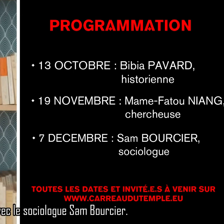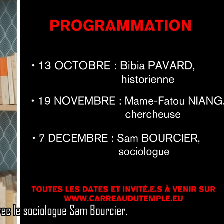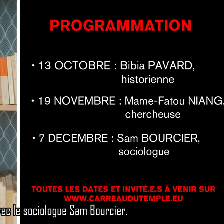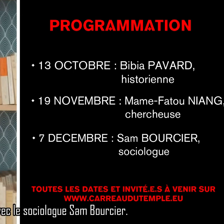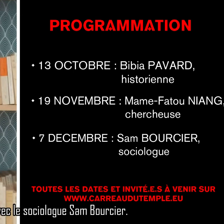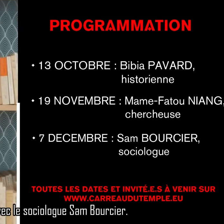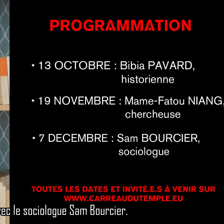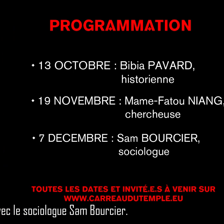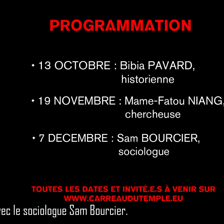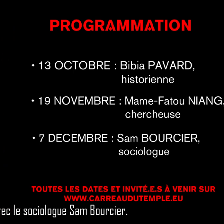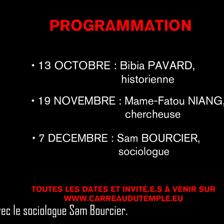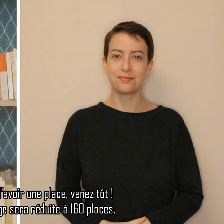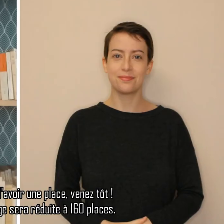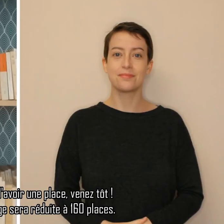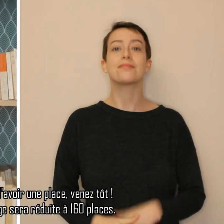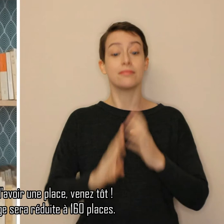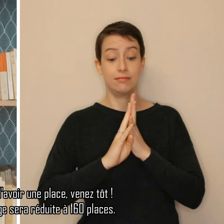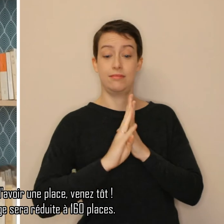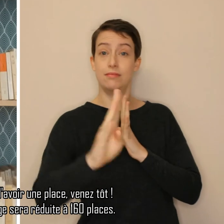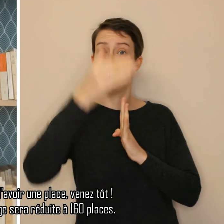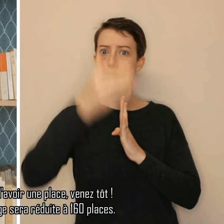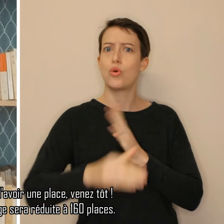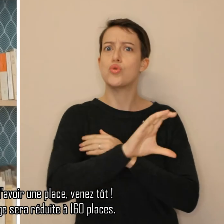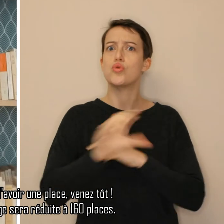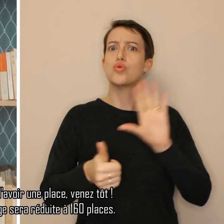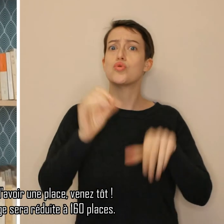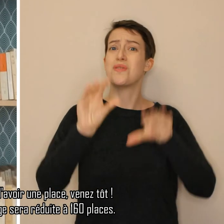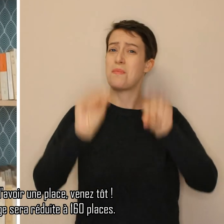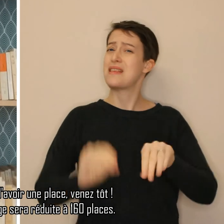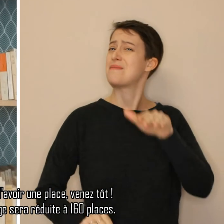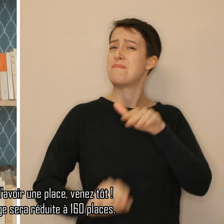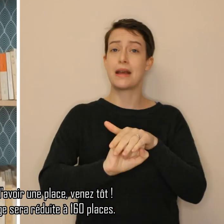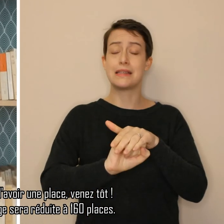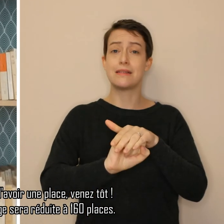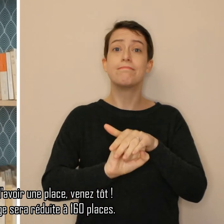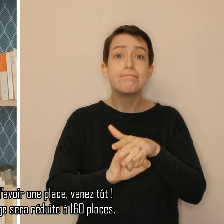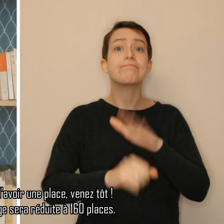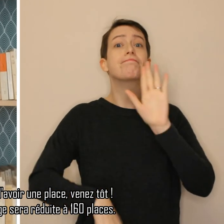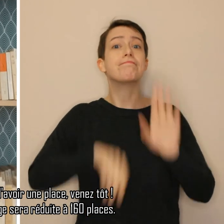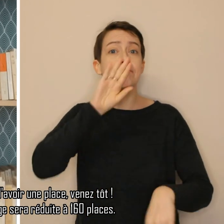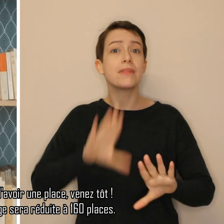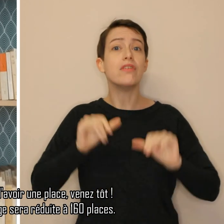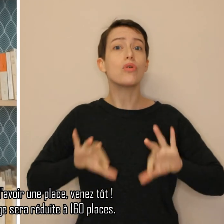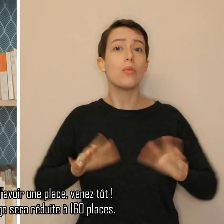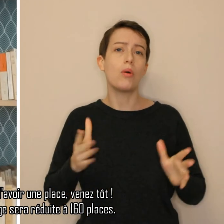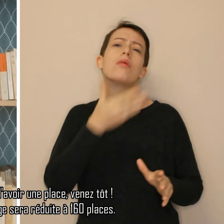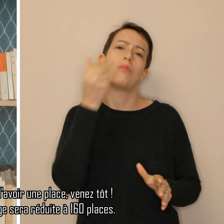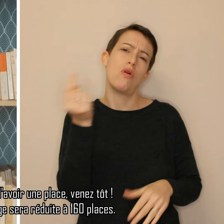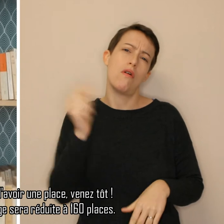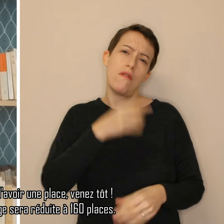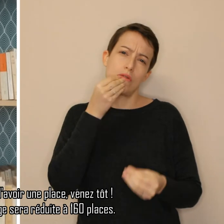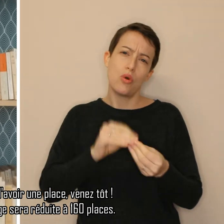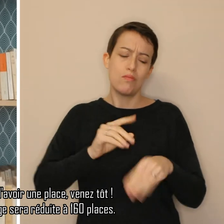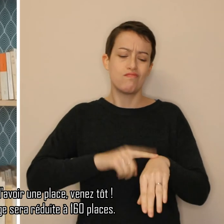avec le sociologue Sam Boursier. Pour être sûre d'avoir une place, venez tôt, vers 18h, parce que la jauge sera réduite à